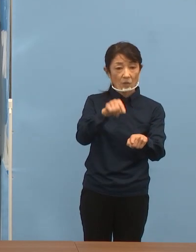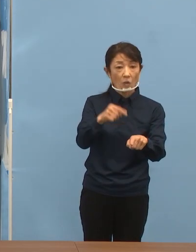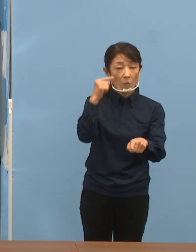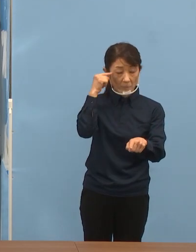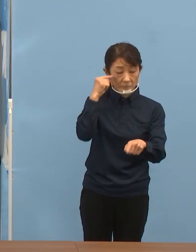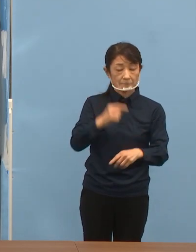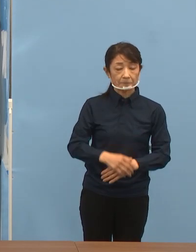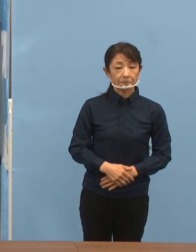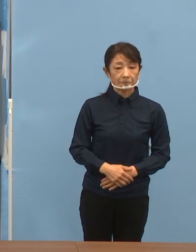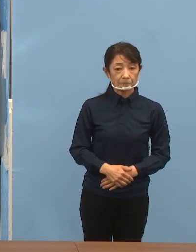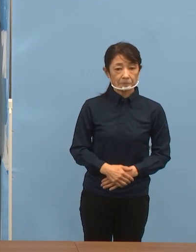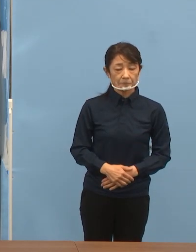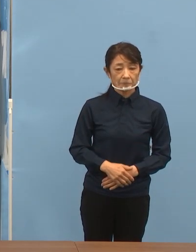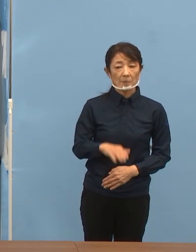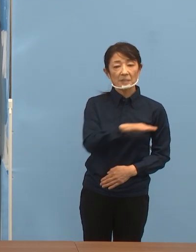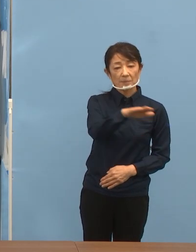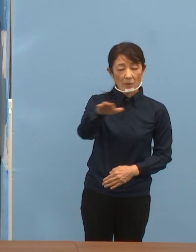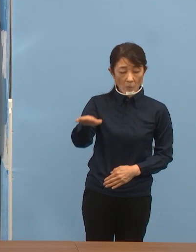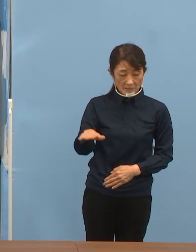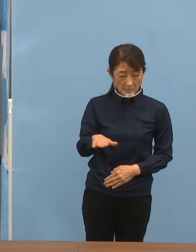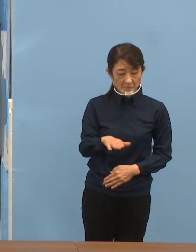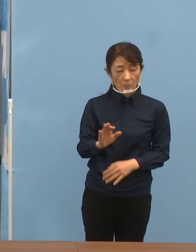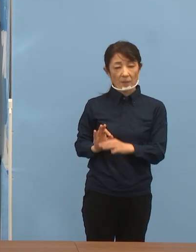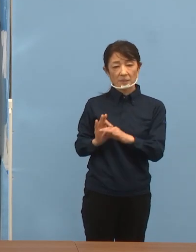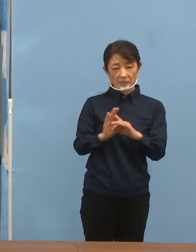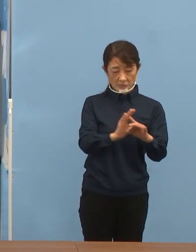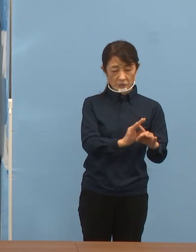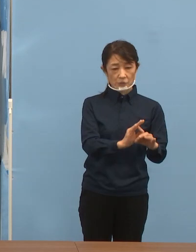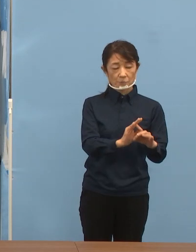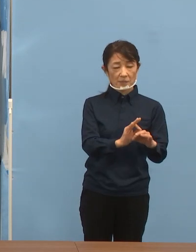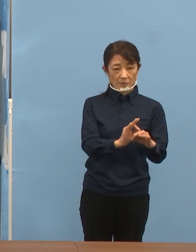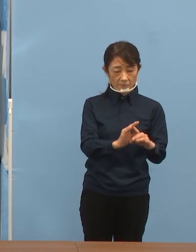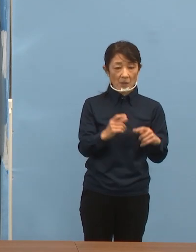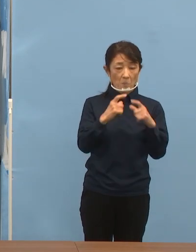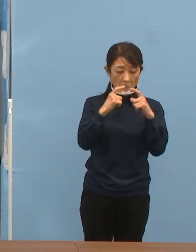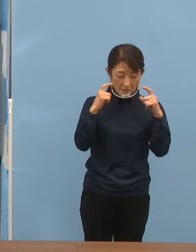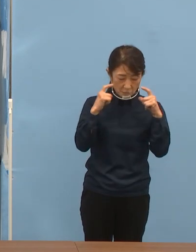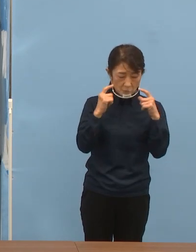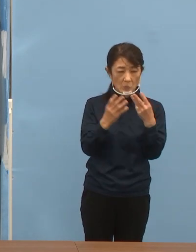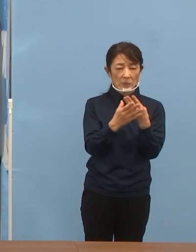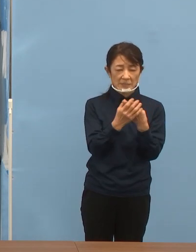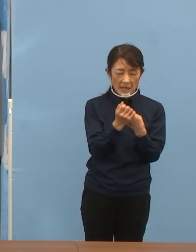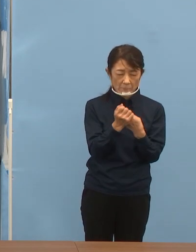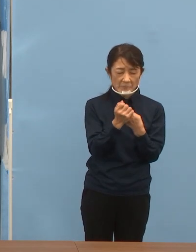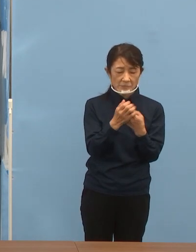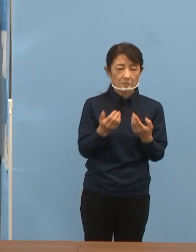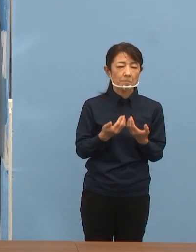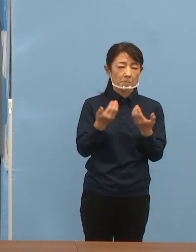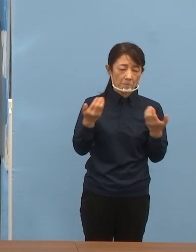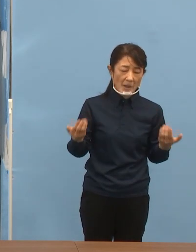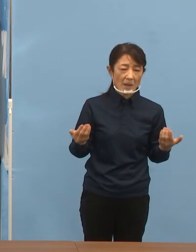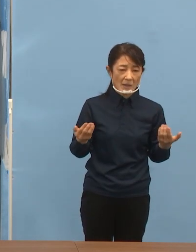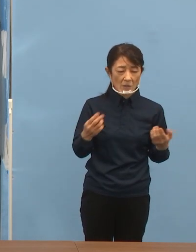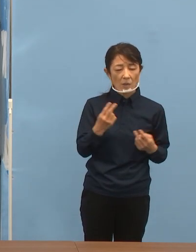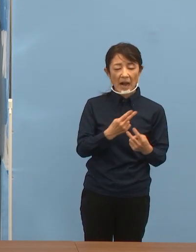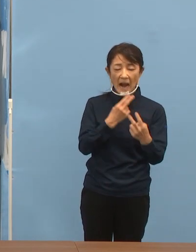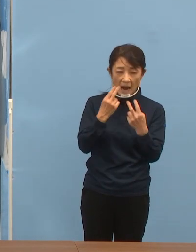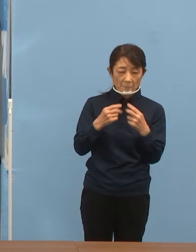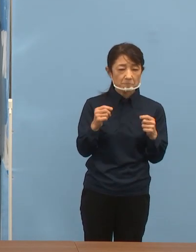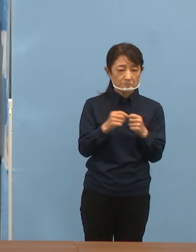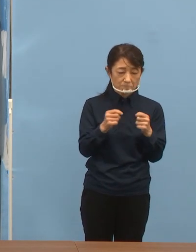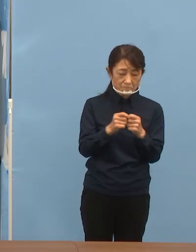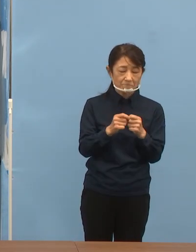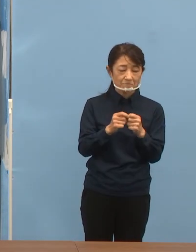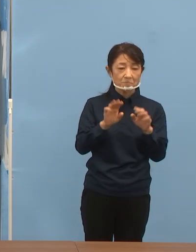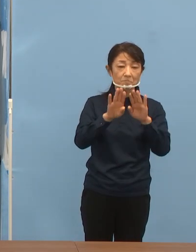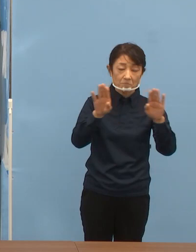方におかれましては、引き続き、会話時のマスク着用や3密回避、こまめな換気などの基本的な感染防止対